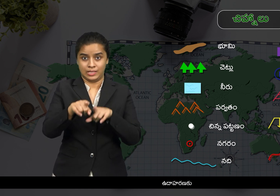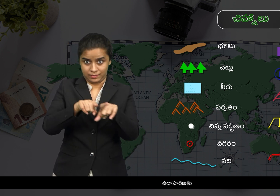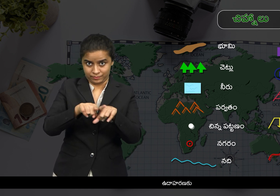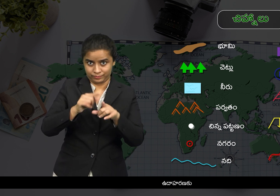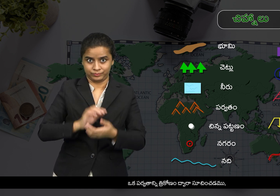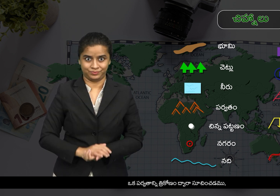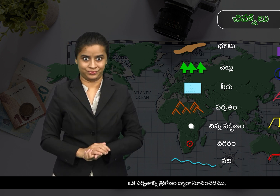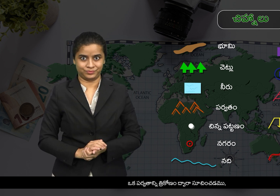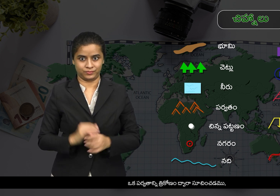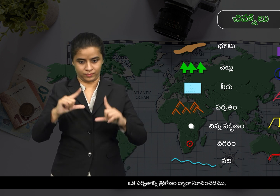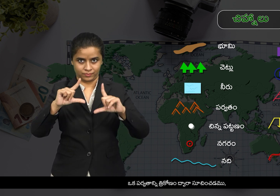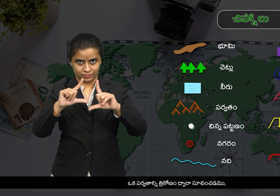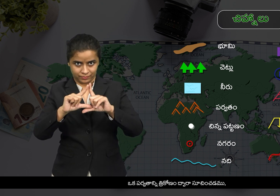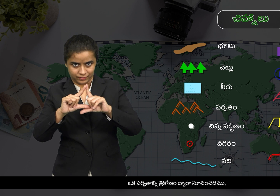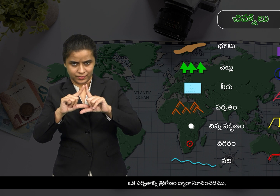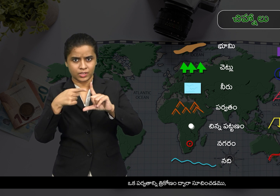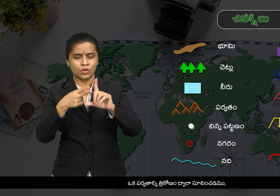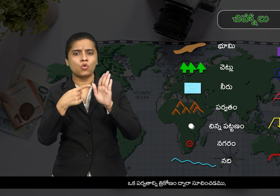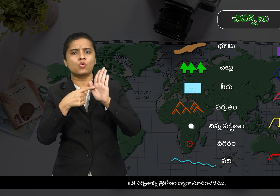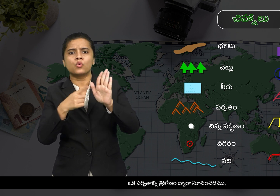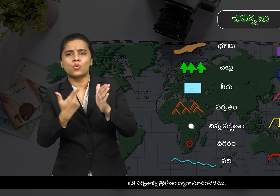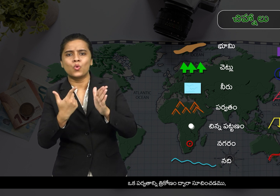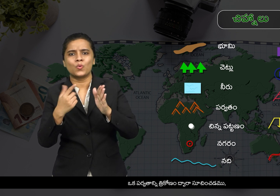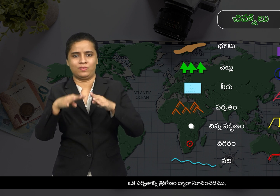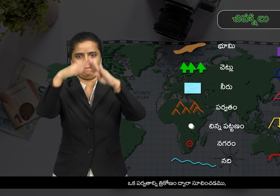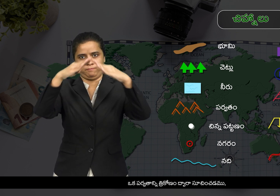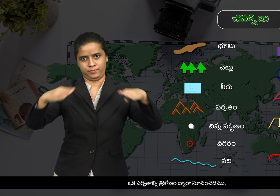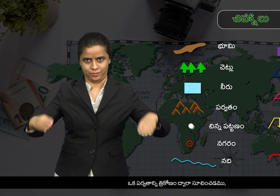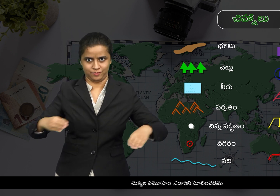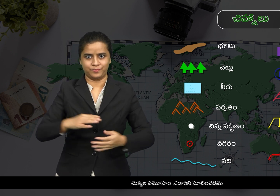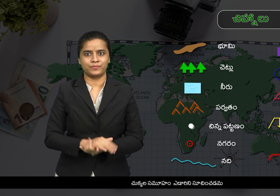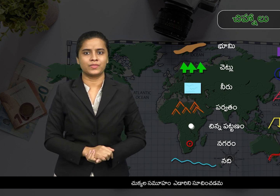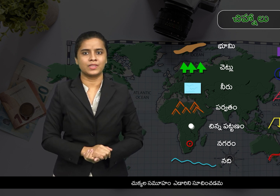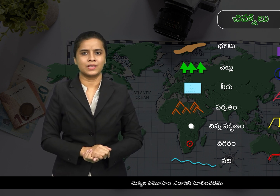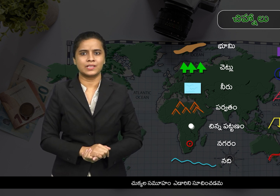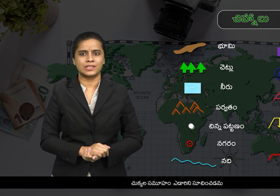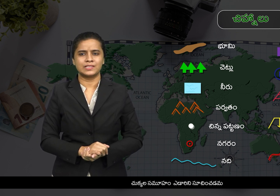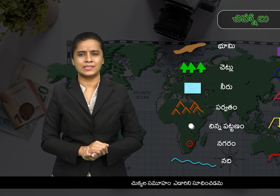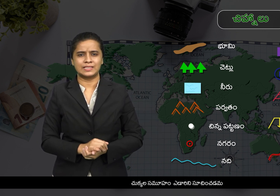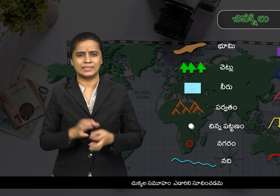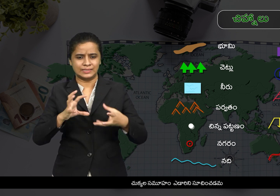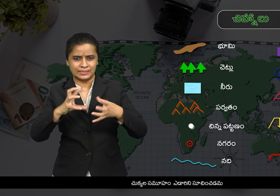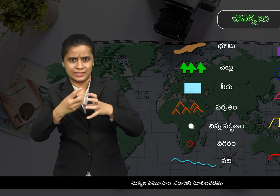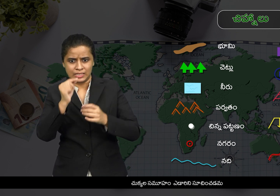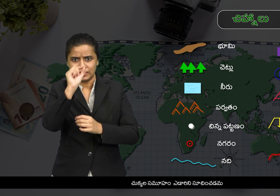ఉదాహరణకు, ఒక పర్వతాన్ని త్రికోణం ద్వారా సూచించటం, చుక్కల సమూహం ఎడారిని